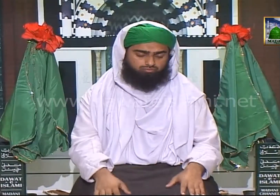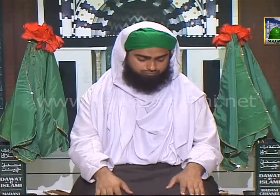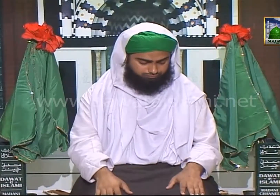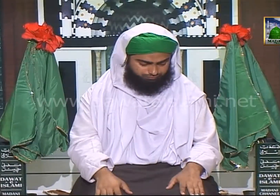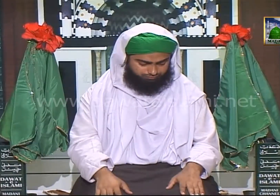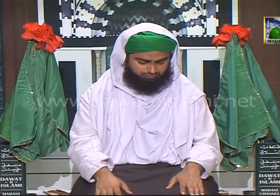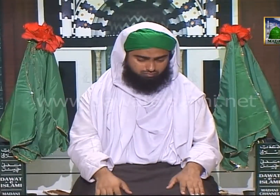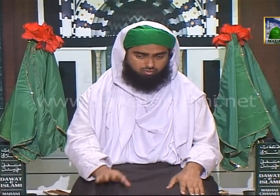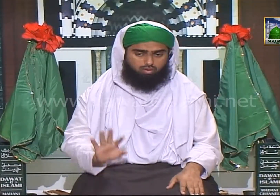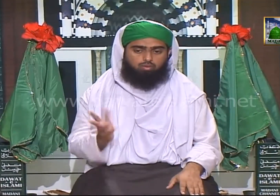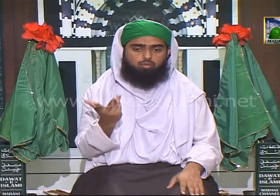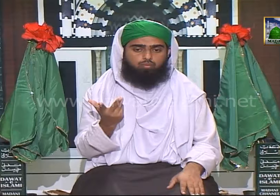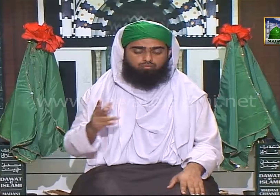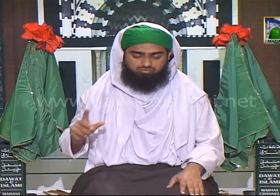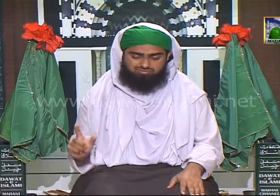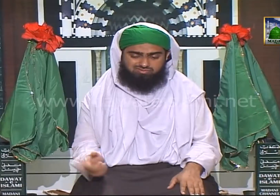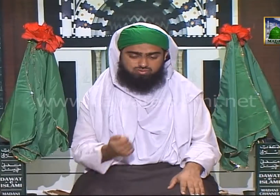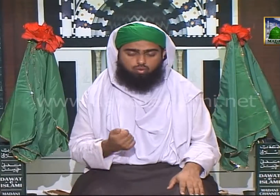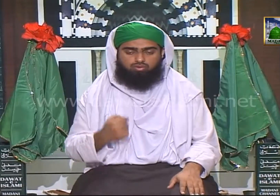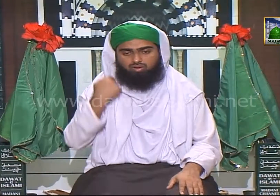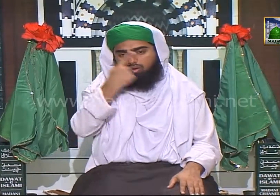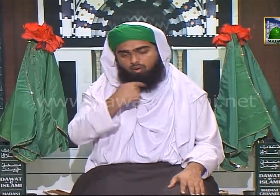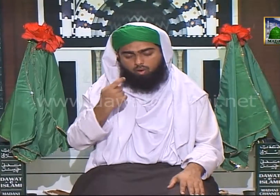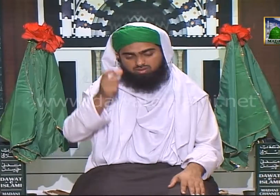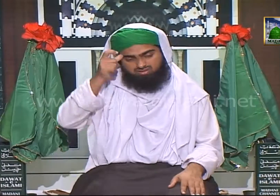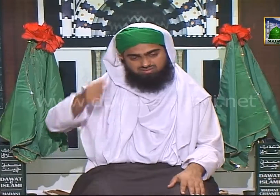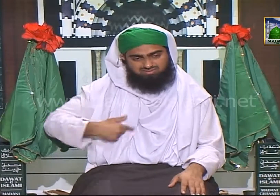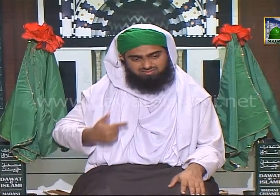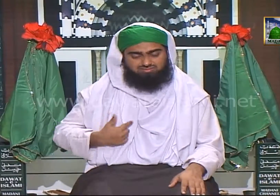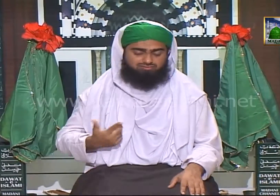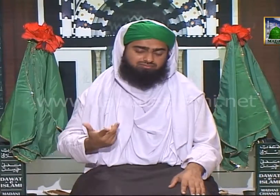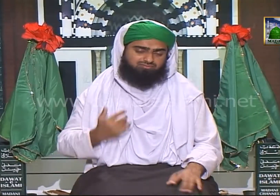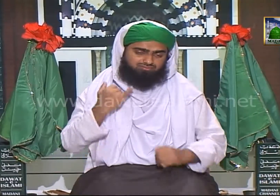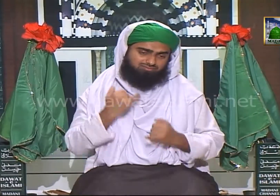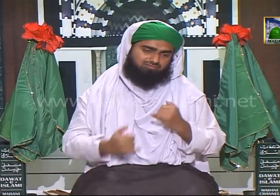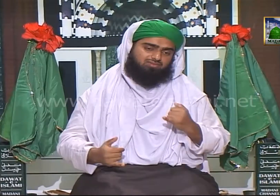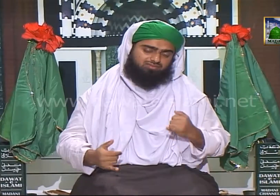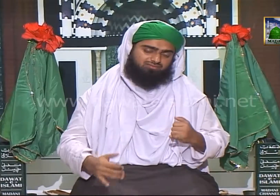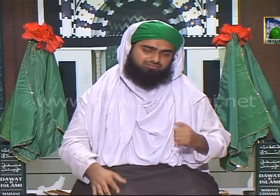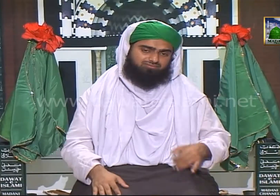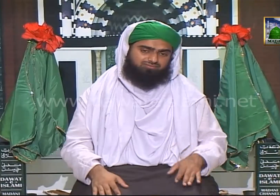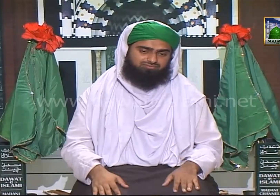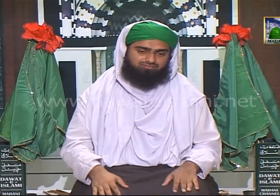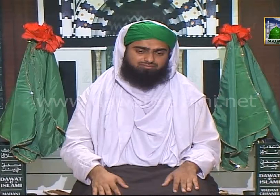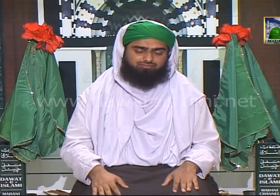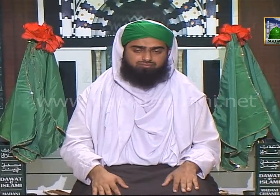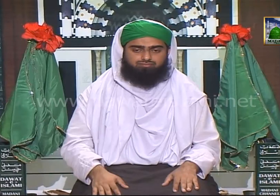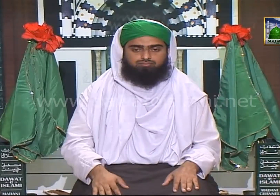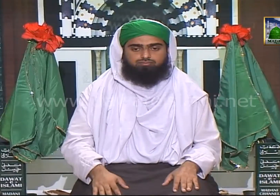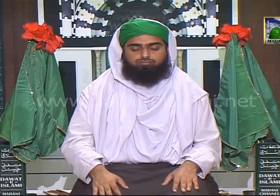مطلب ابلیسی سنت پر ہے، کیونکہ چوری کرنا یہ ابلیس کا کام ہے، یہ سکھاتا ہے تو یہ سارے چیلے ہیں اور یہ استاد ہے، میں جو خیانت کرتے